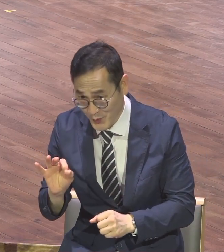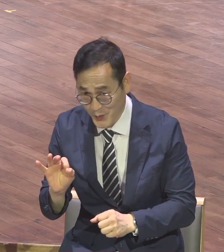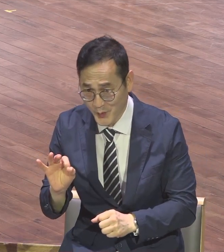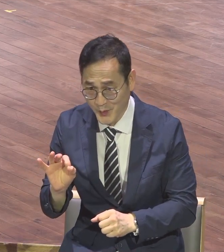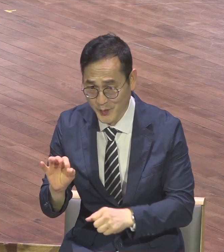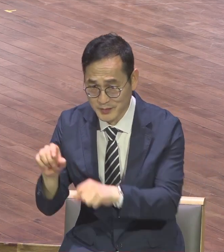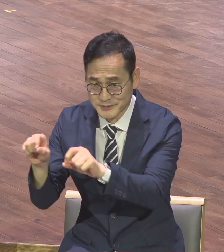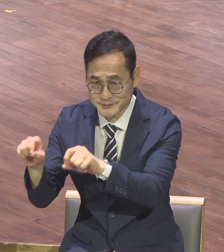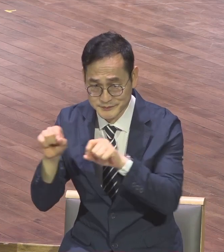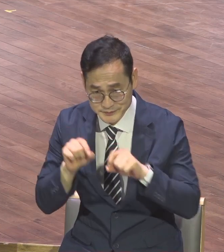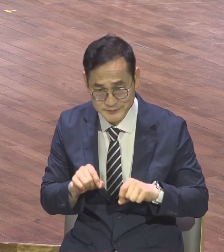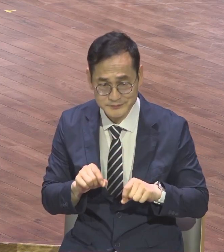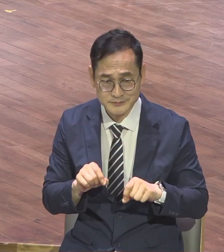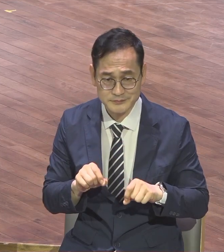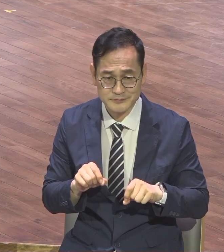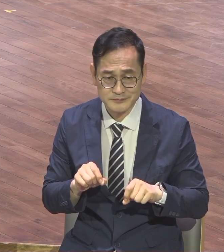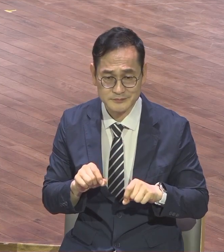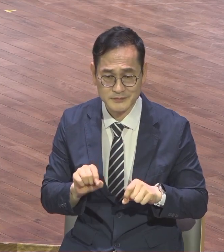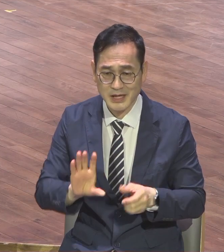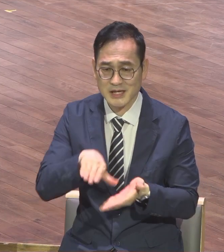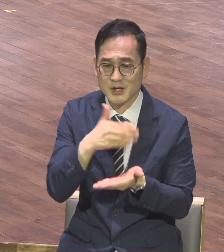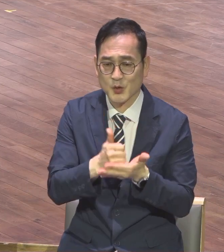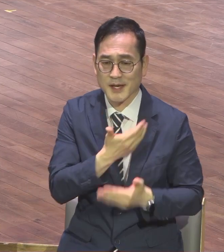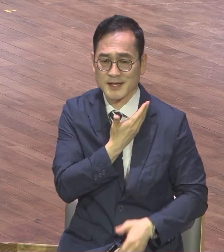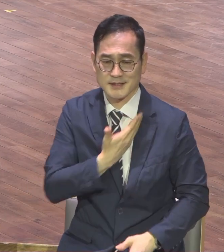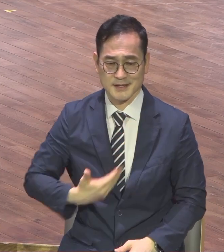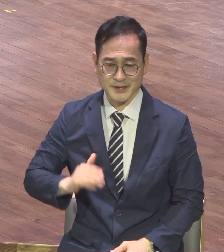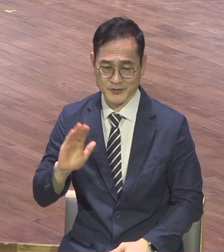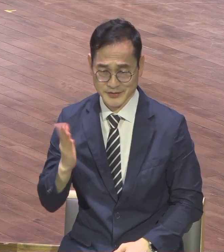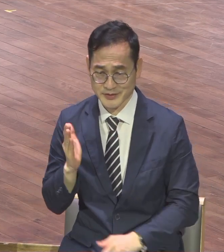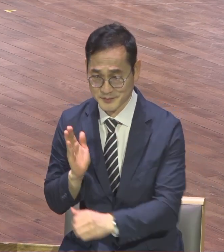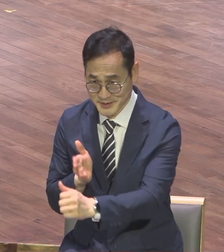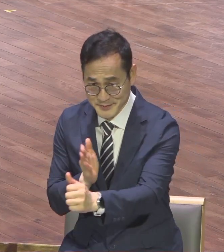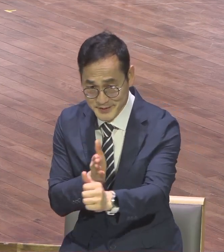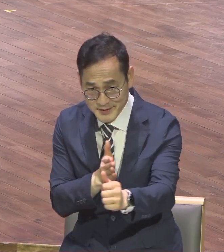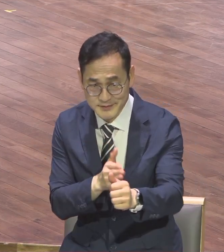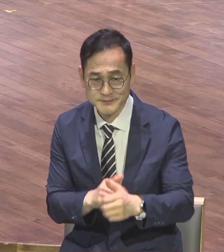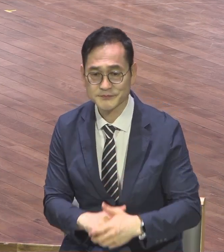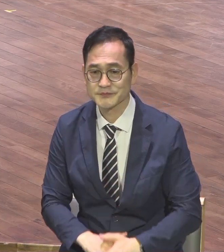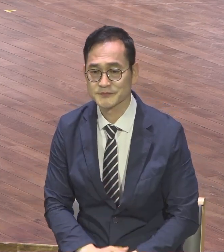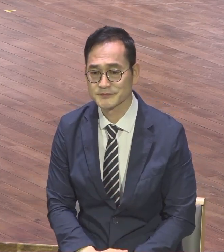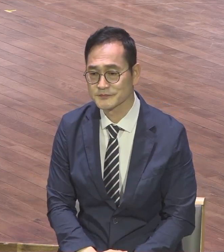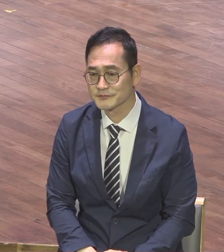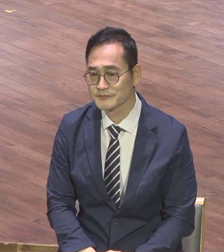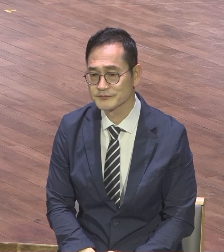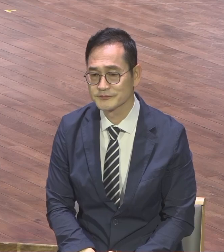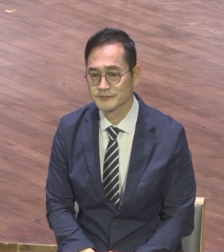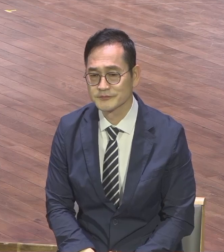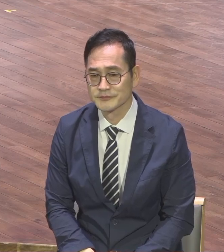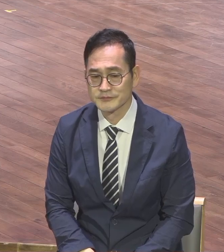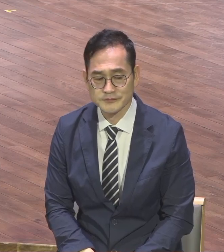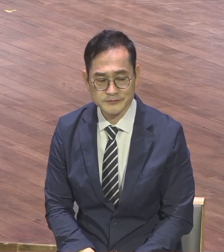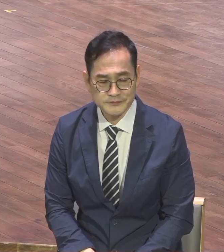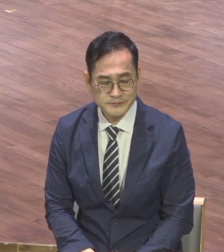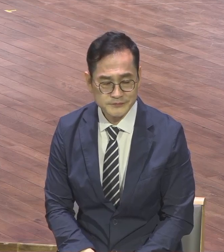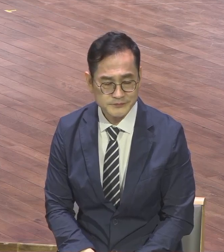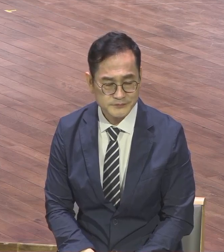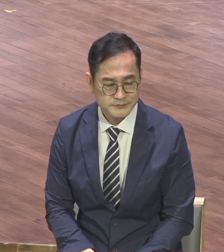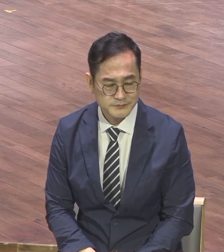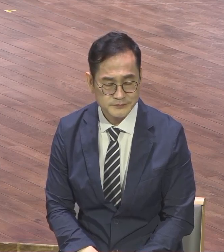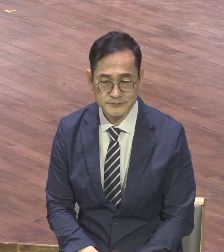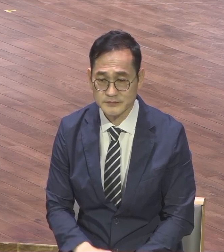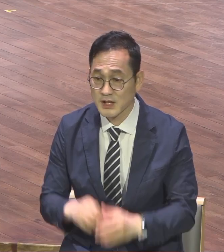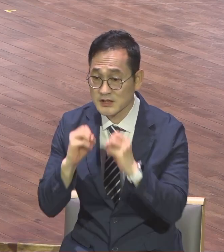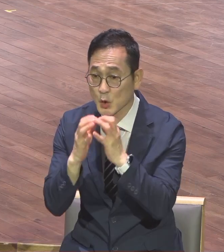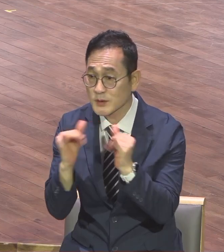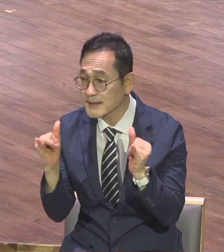일으키는 그리스도의 절대 제자가 되시기를 바랍니다. 우리 선교사님들이 지금 우리 김동현 선교사님도 와